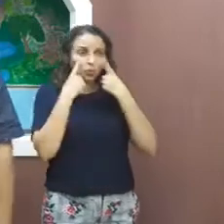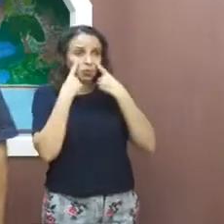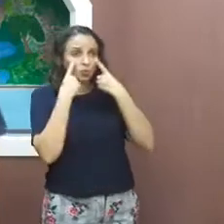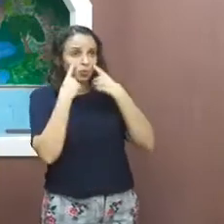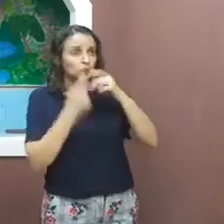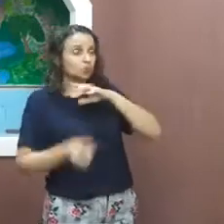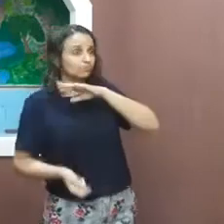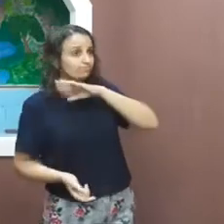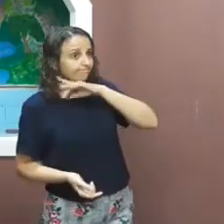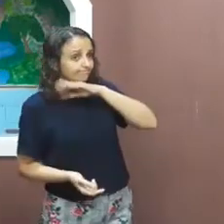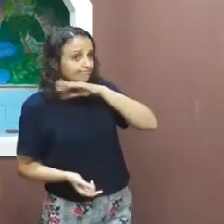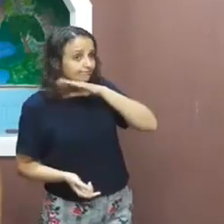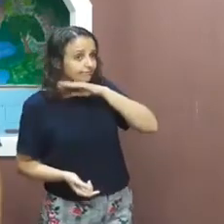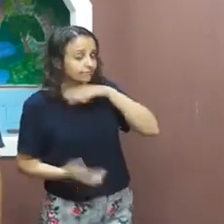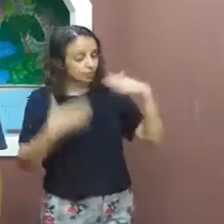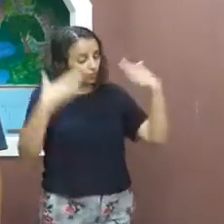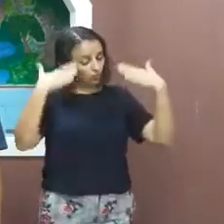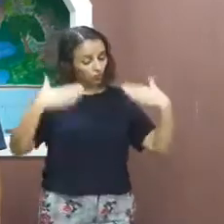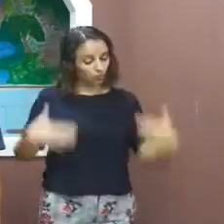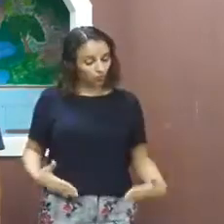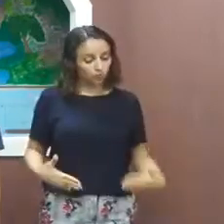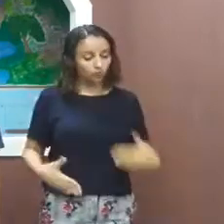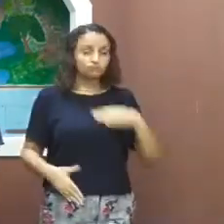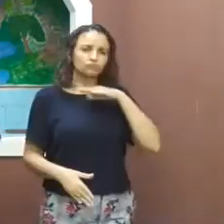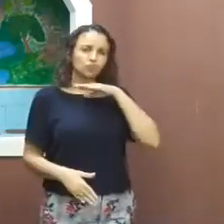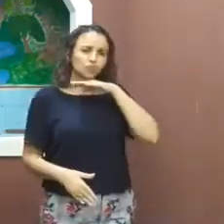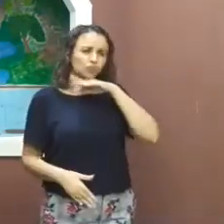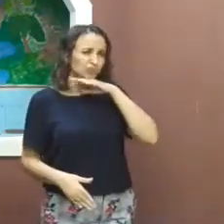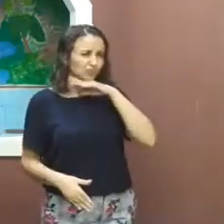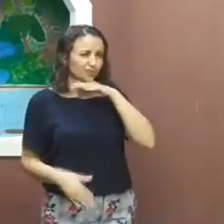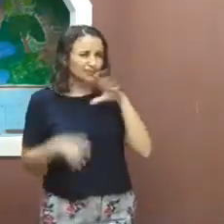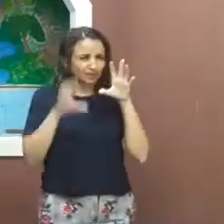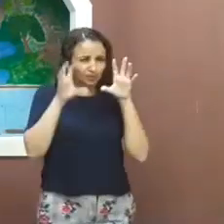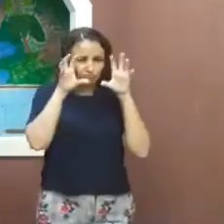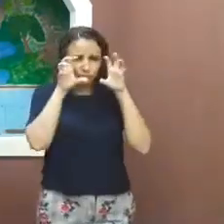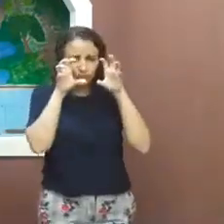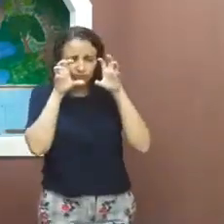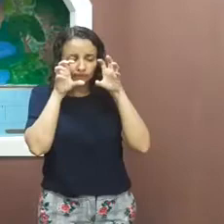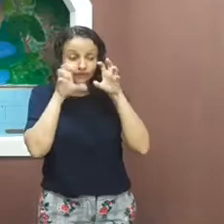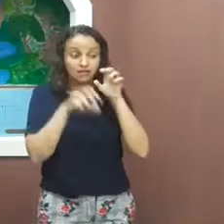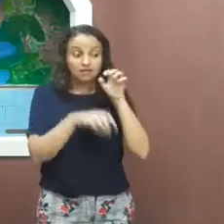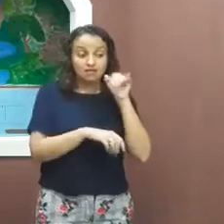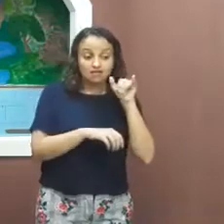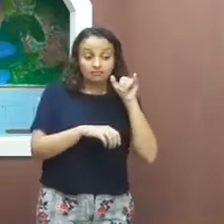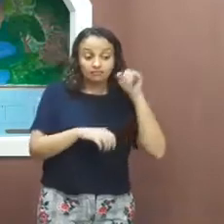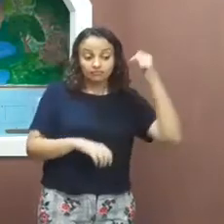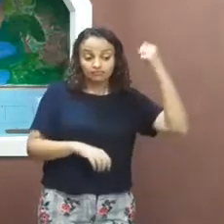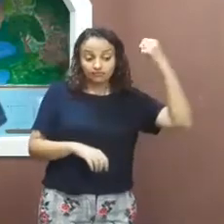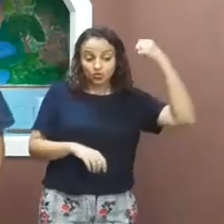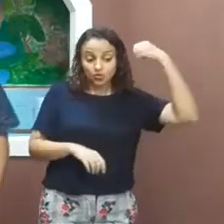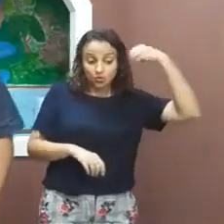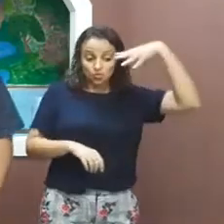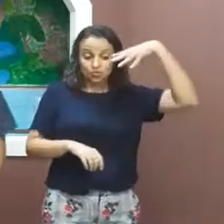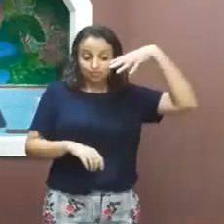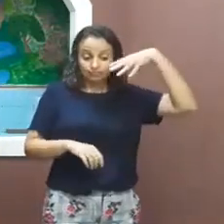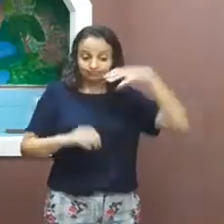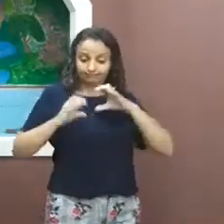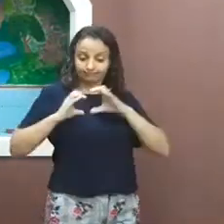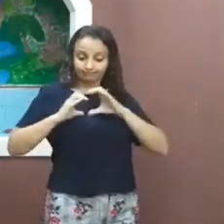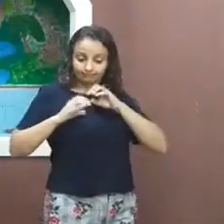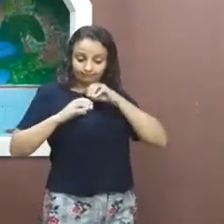forem maus, todo o seu corpo será cheio de trevas. Portanto, se a luz que está dentro de você